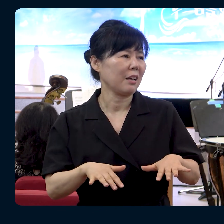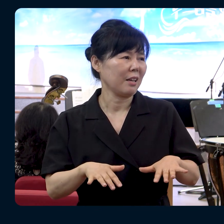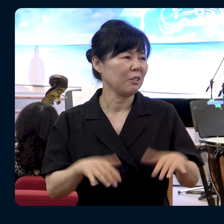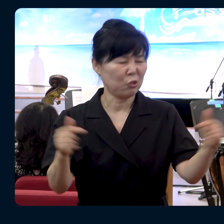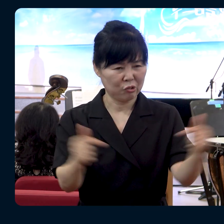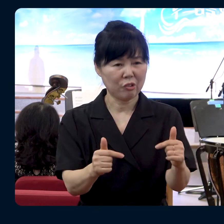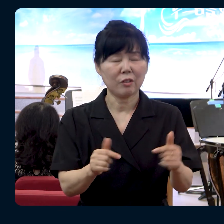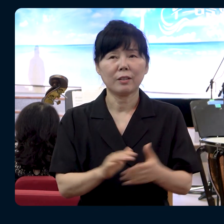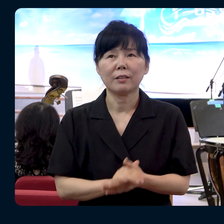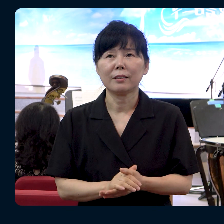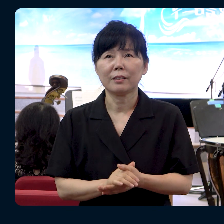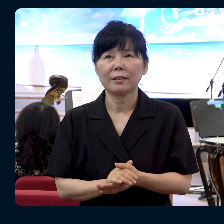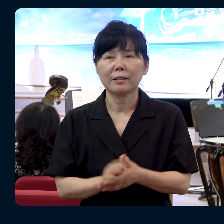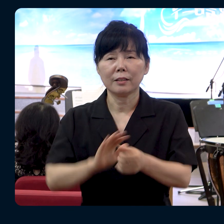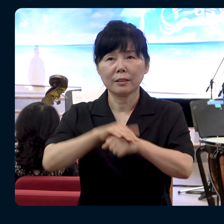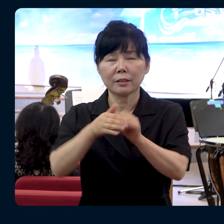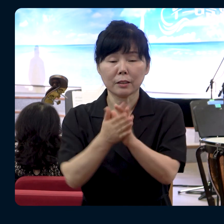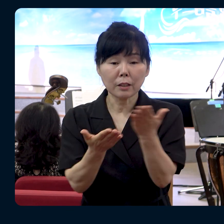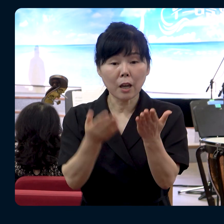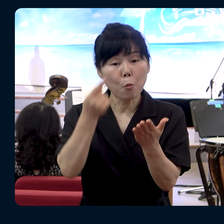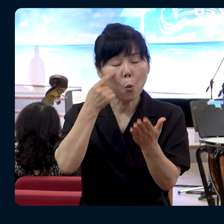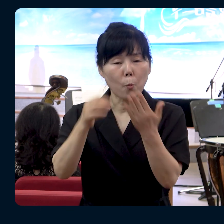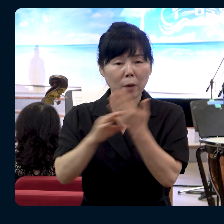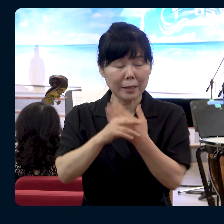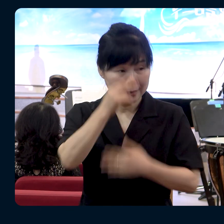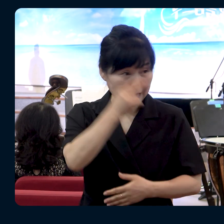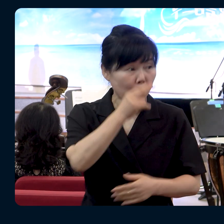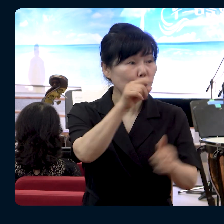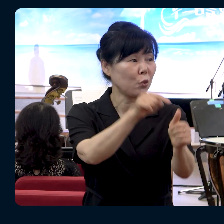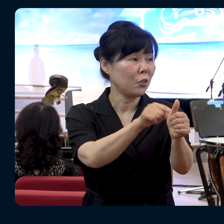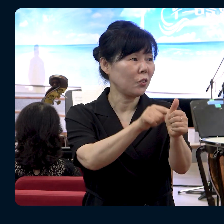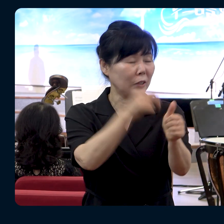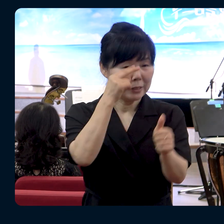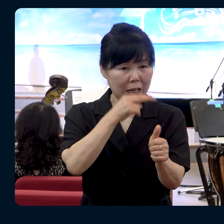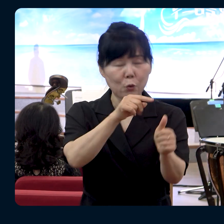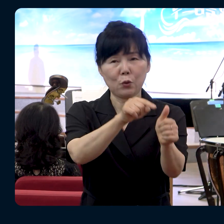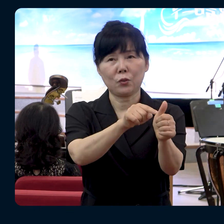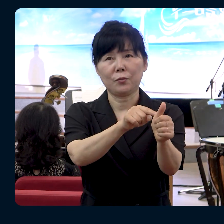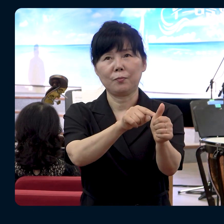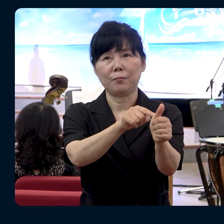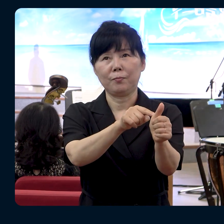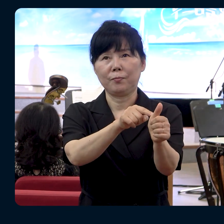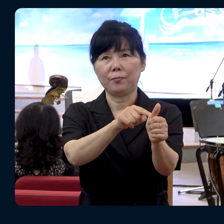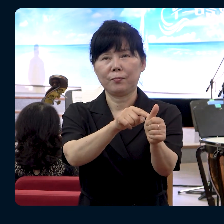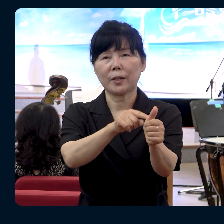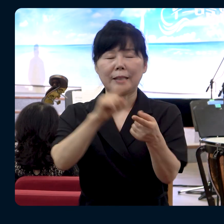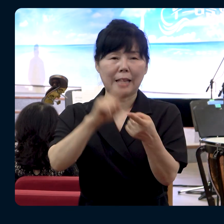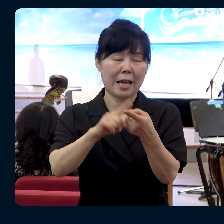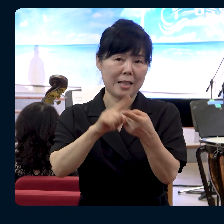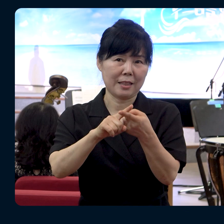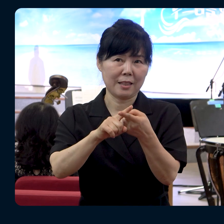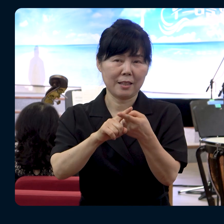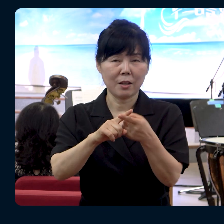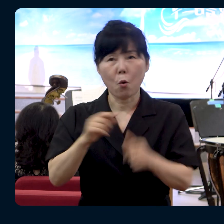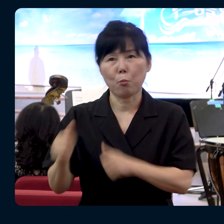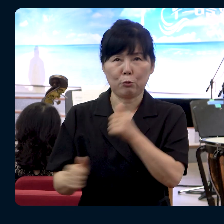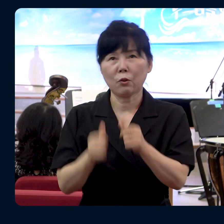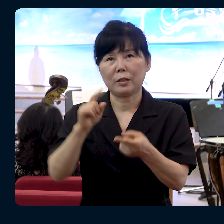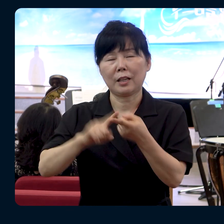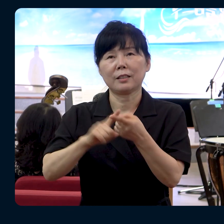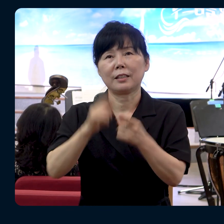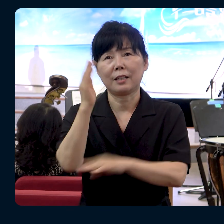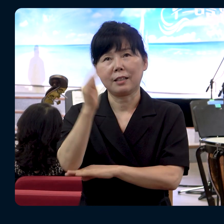한번 들어보겠습니다. 사울은 이런 분노가 있었습니다. 우리 사무엘상 18장 7절부터 9절까지를 한번 같이